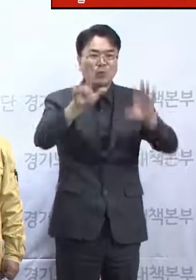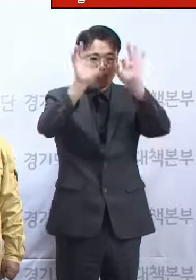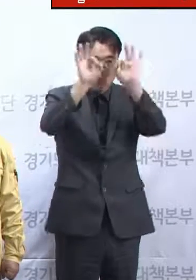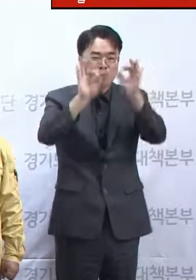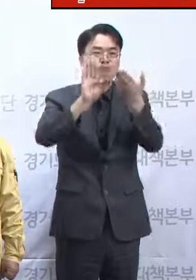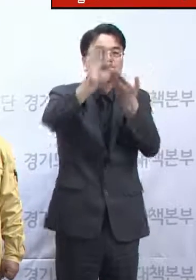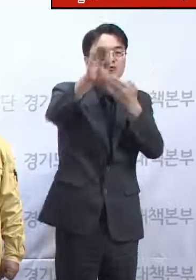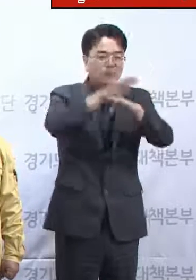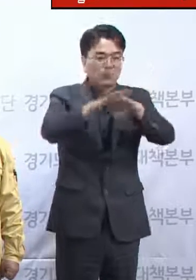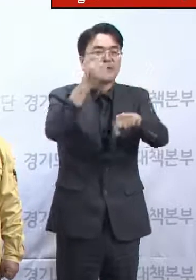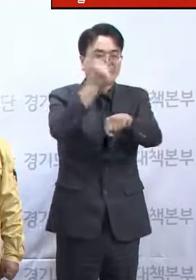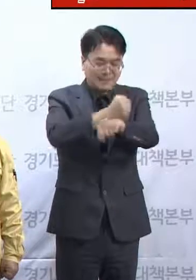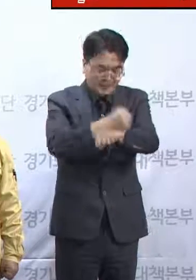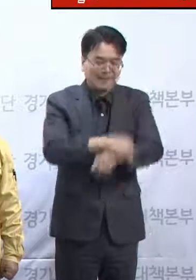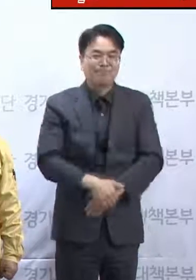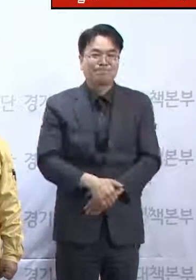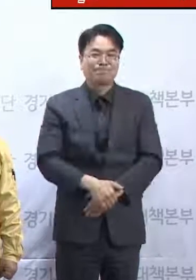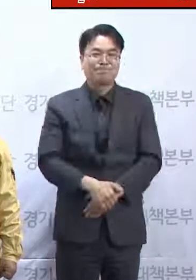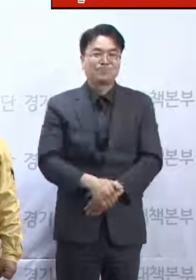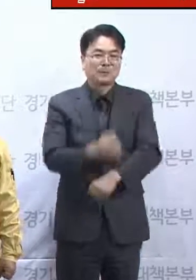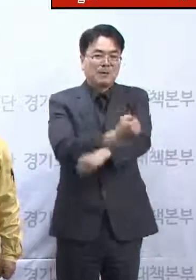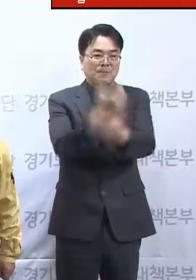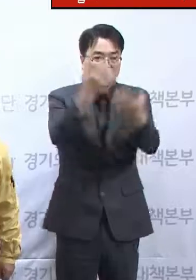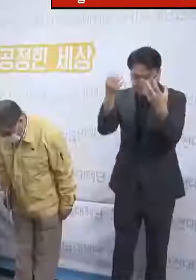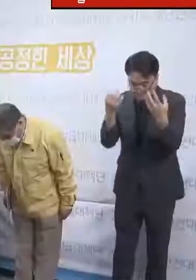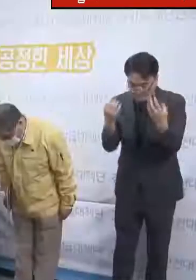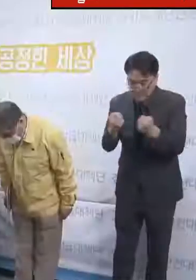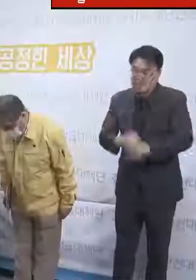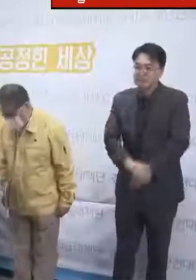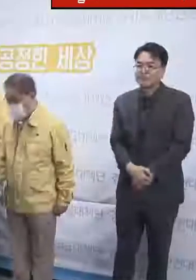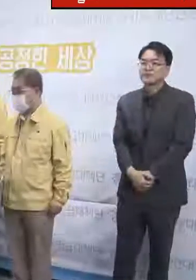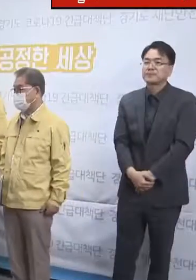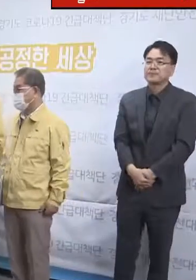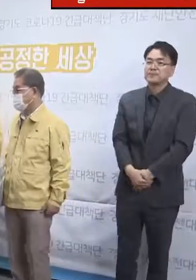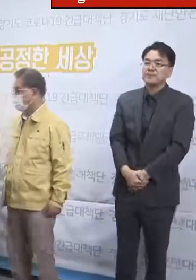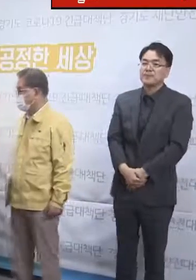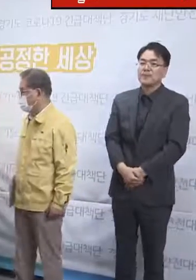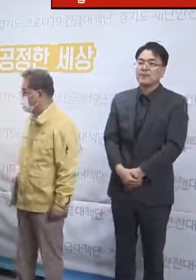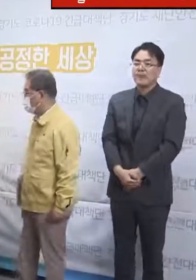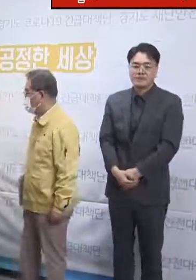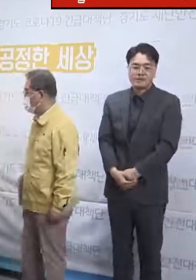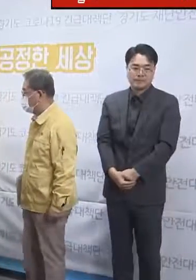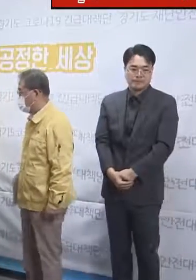판단하도록 하겠습니다. 고맙습니다. 고생하셨습니다. 이후 답변하지 못한 질문은 관계 부서에서